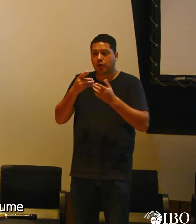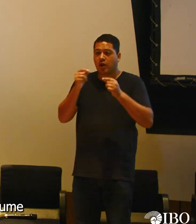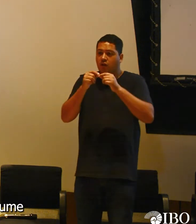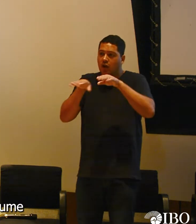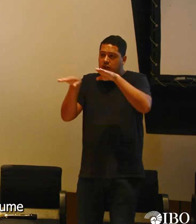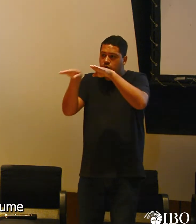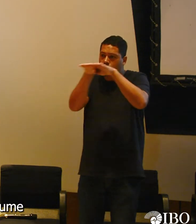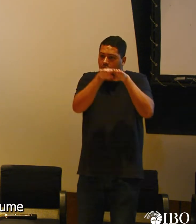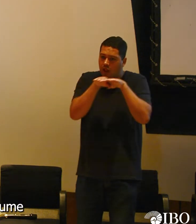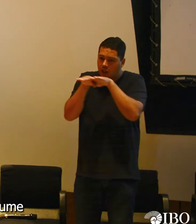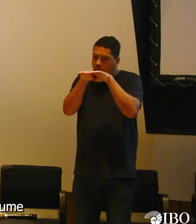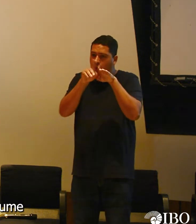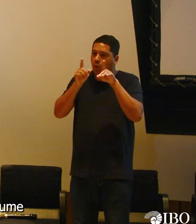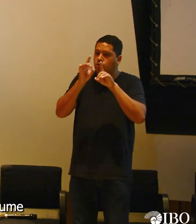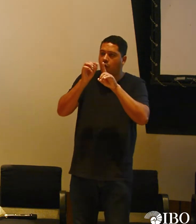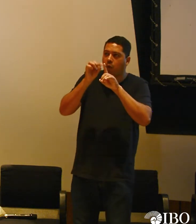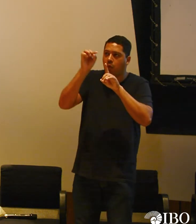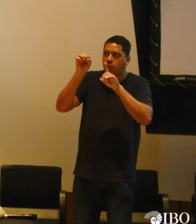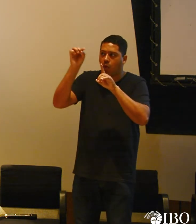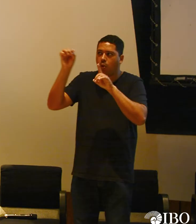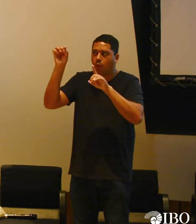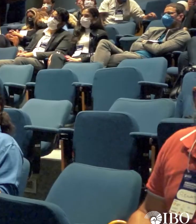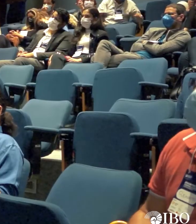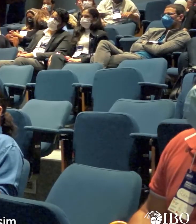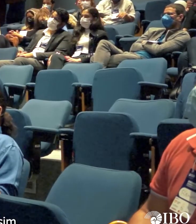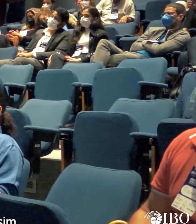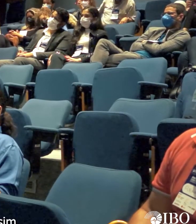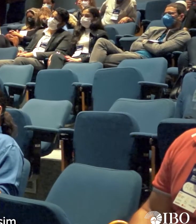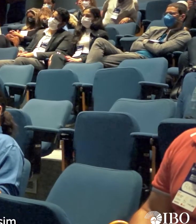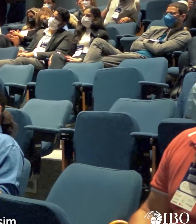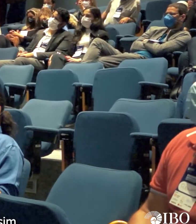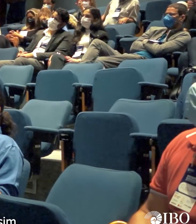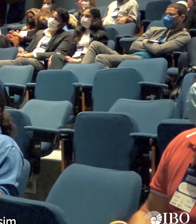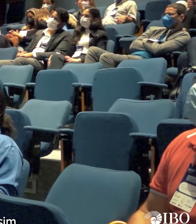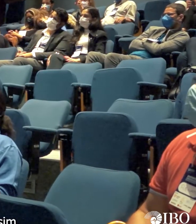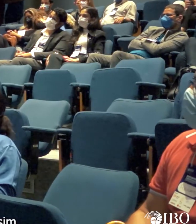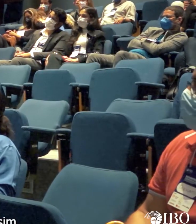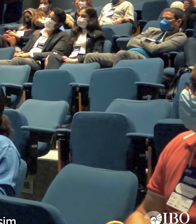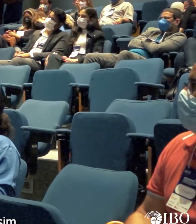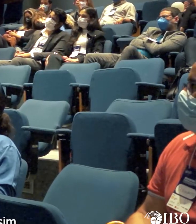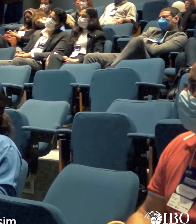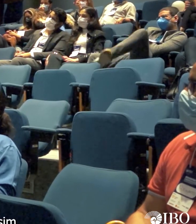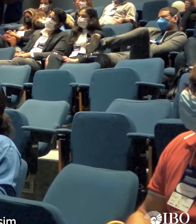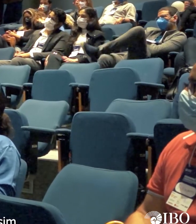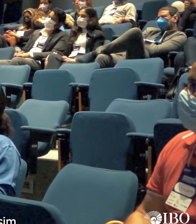em termos de volume, como em termos de, o termo técnico seria assim,